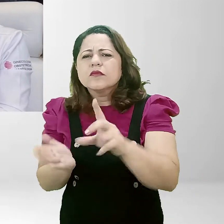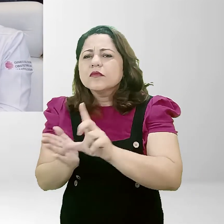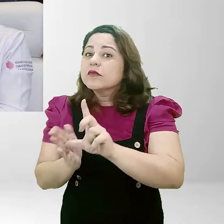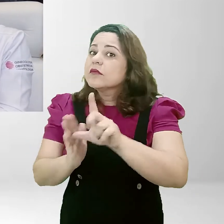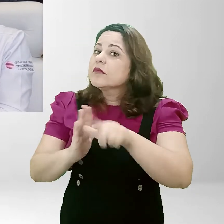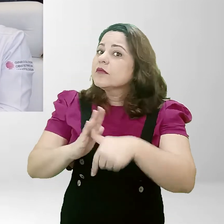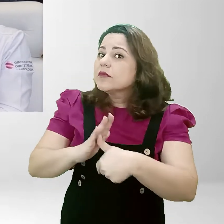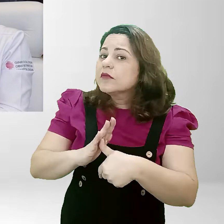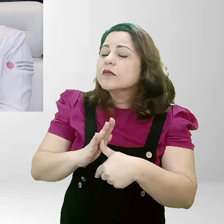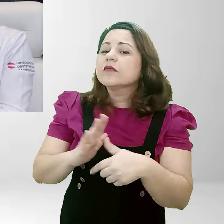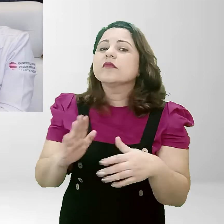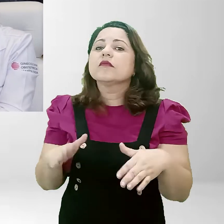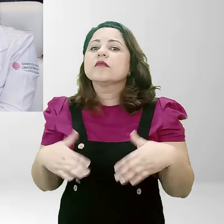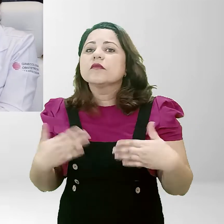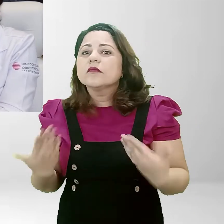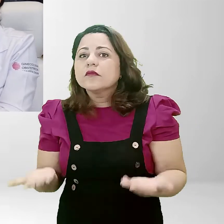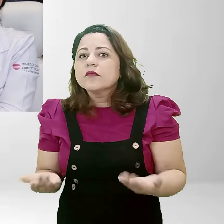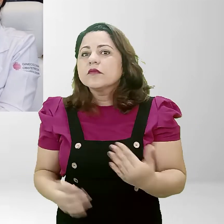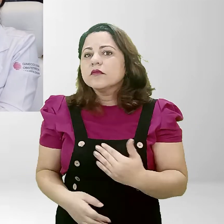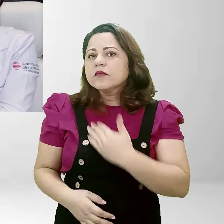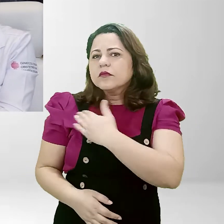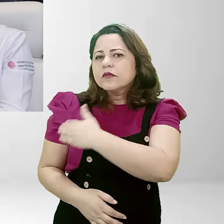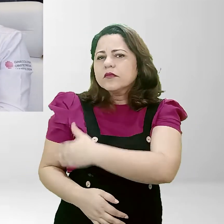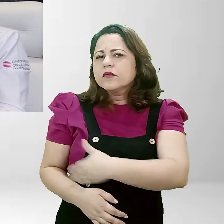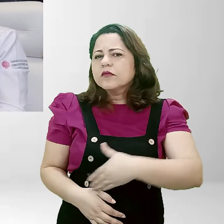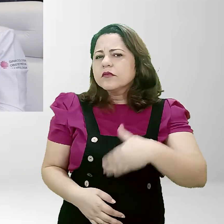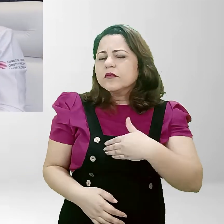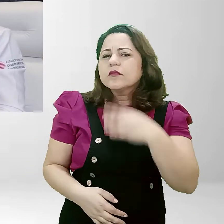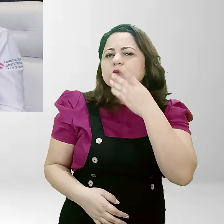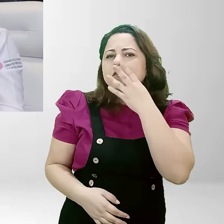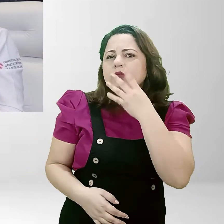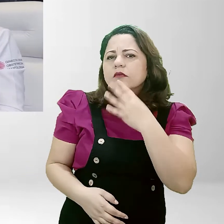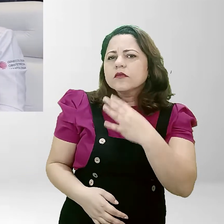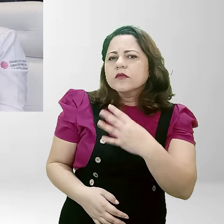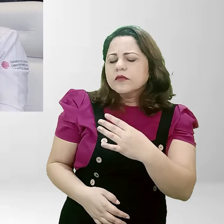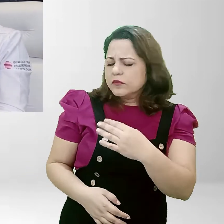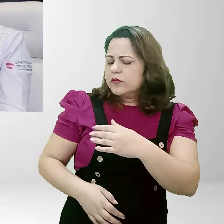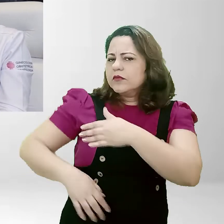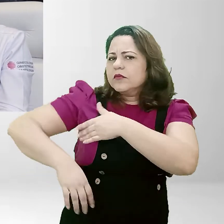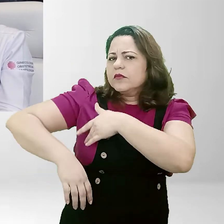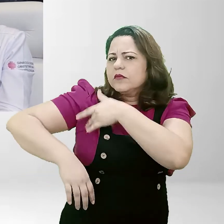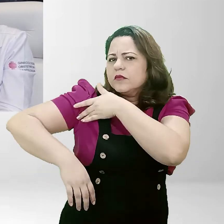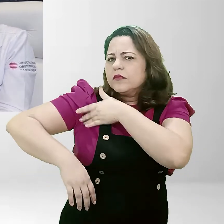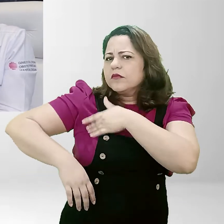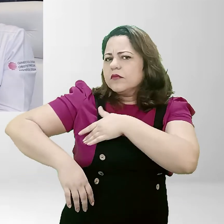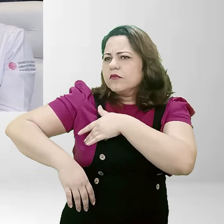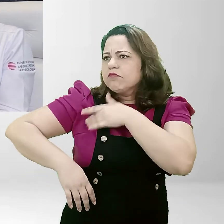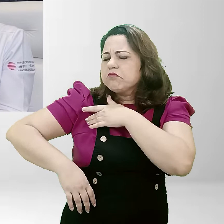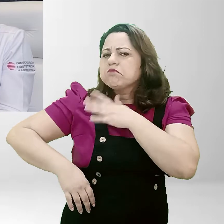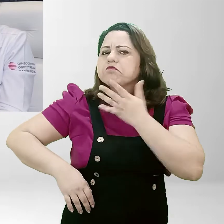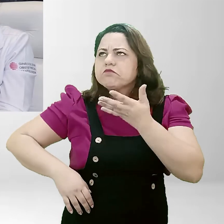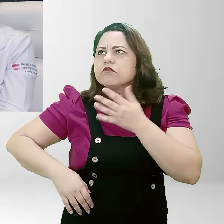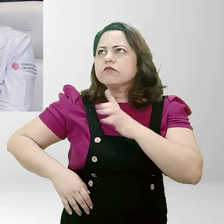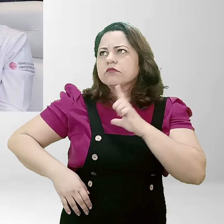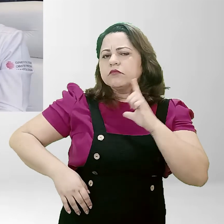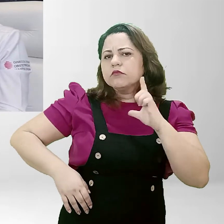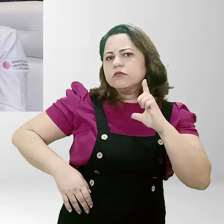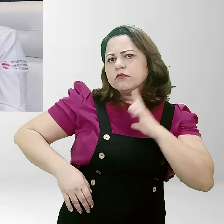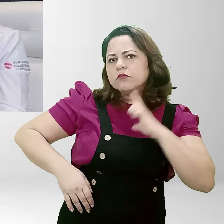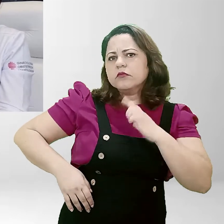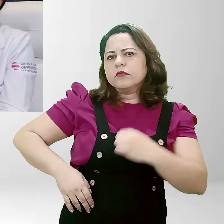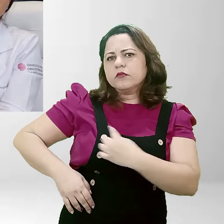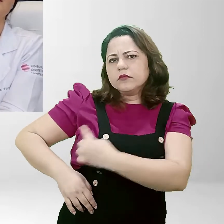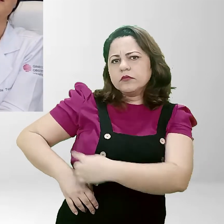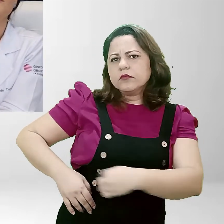mesmo. Analisando o tamanho do tumor, o status da axila, se drenou para alguns gânglios axilares, se além